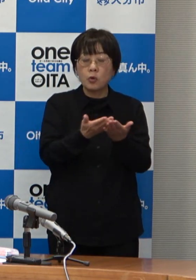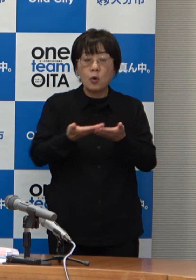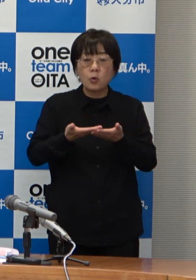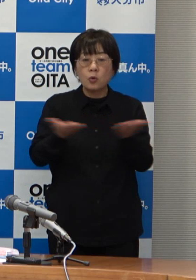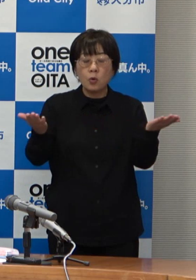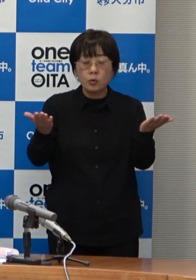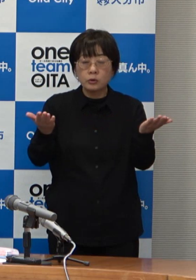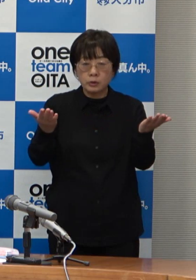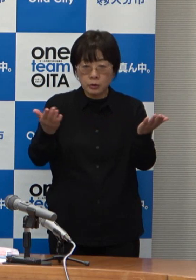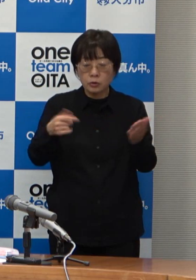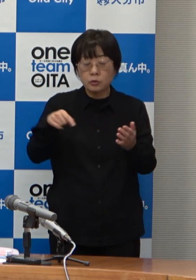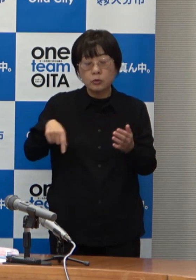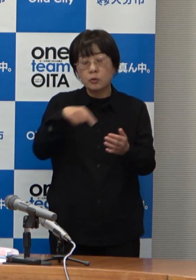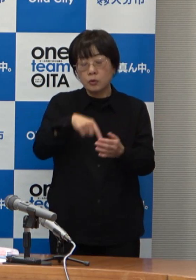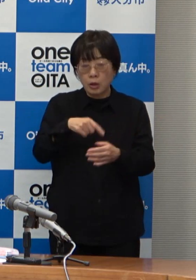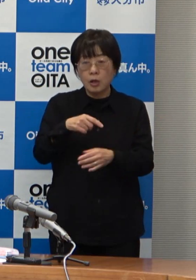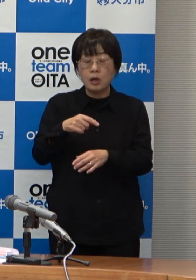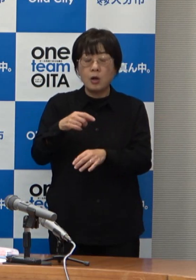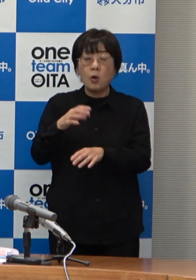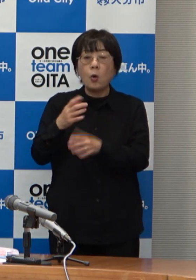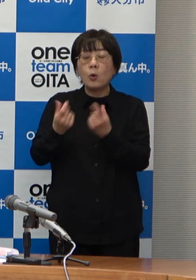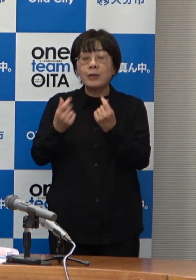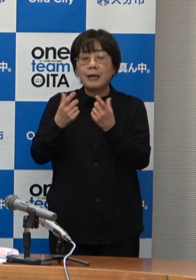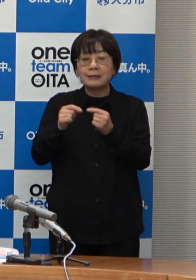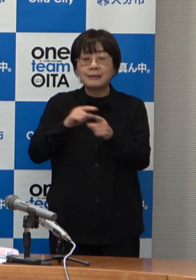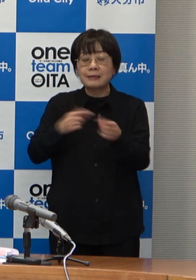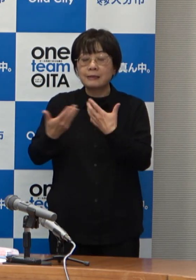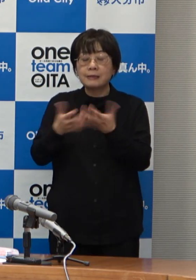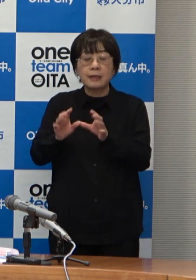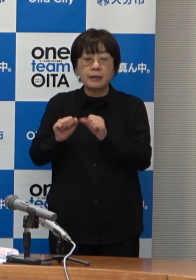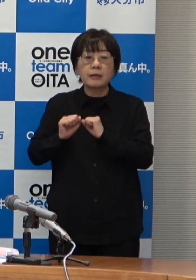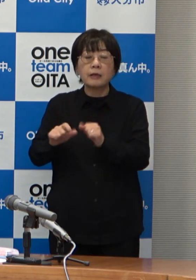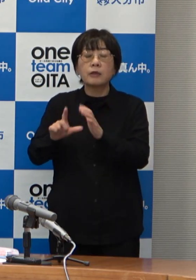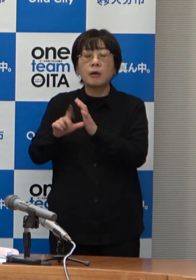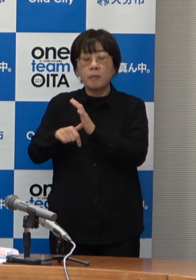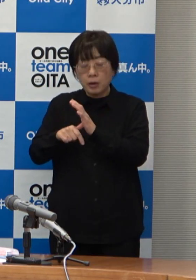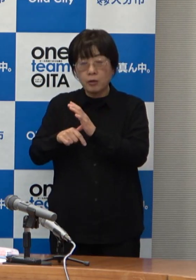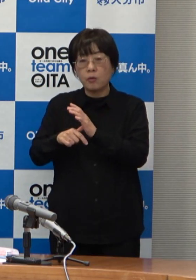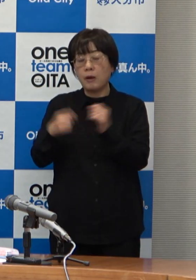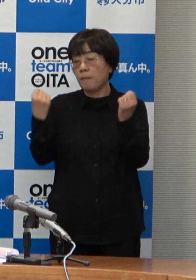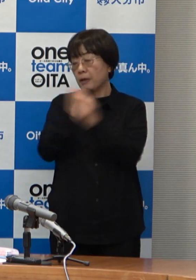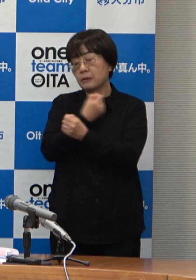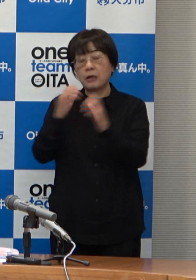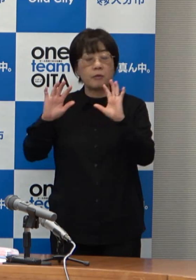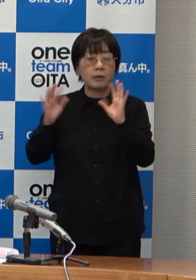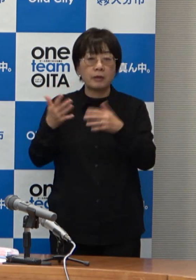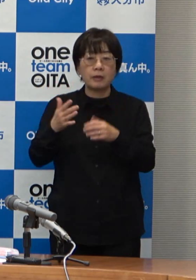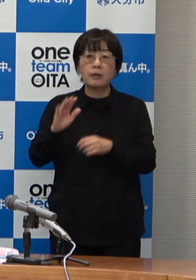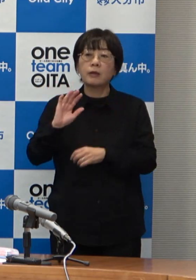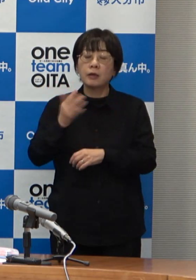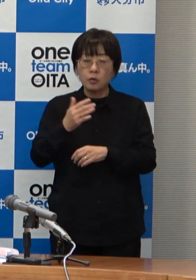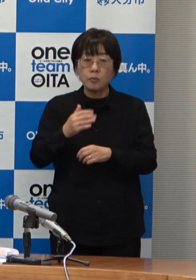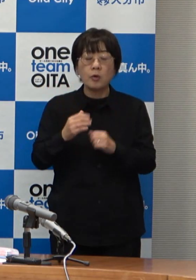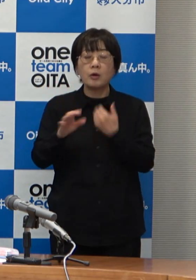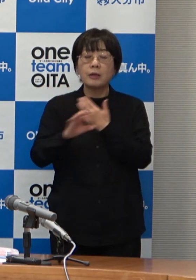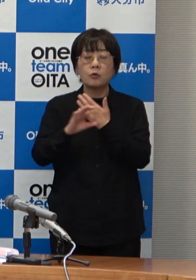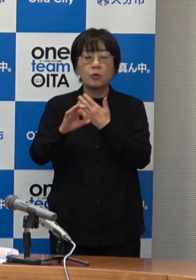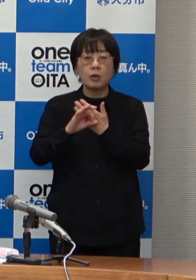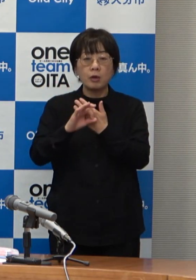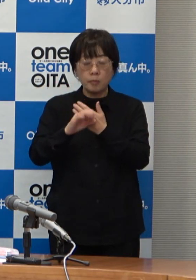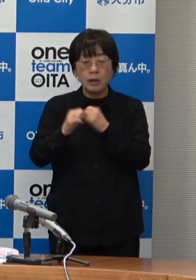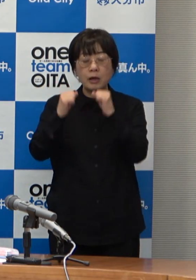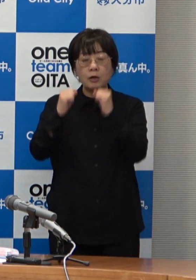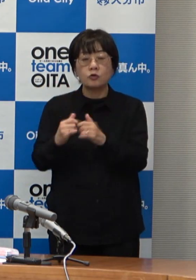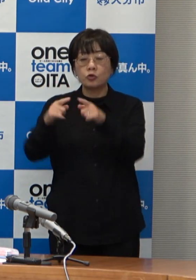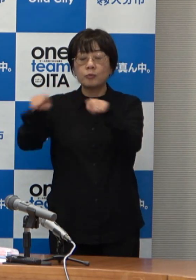システム的に紐つけできますこの誤りはないただ住民表は田都市にあって大分市